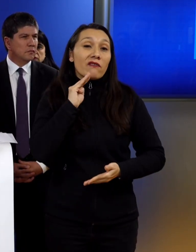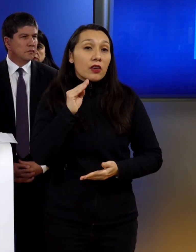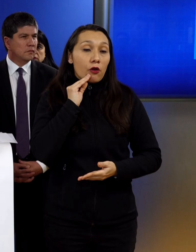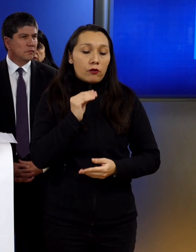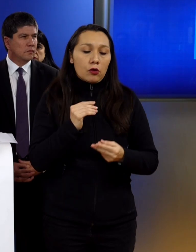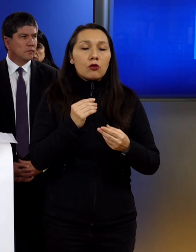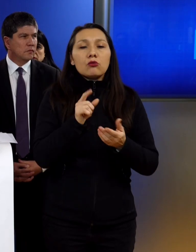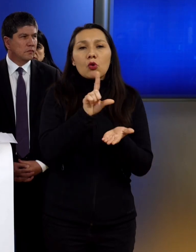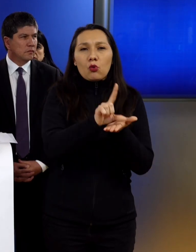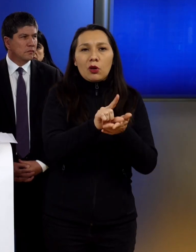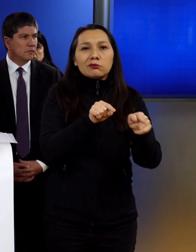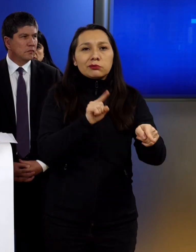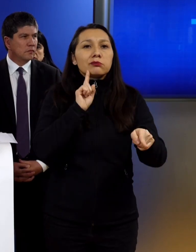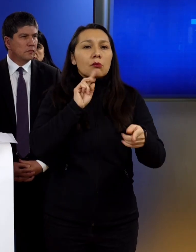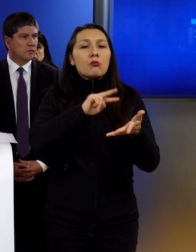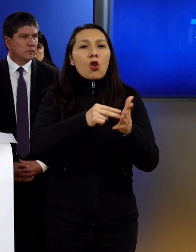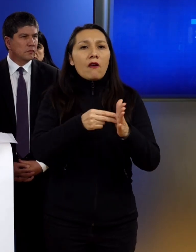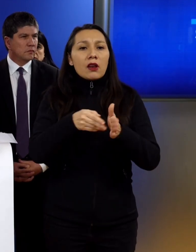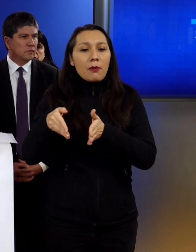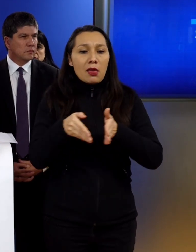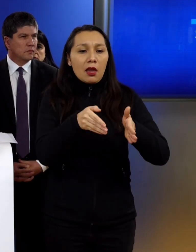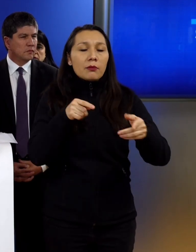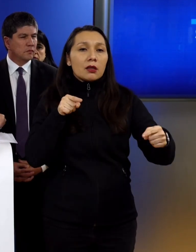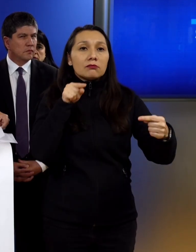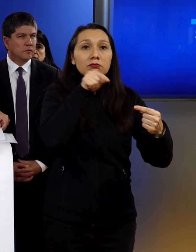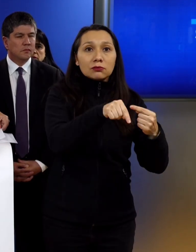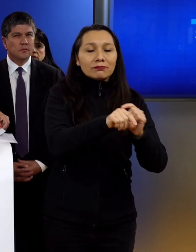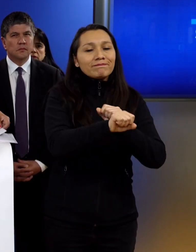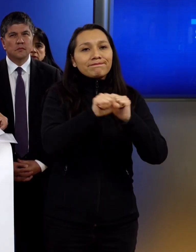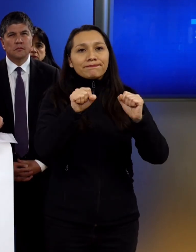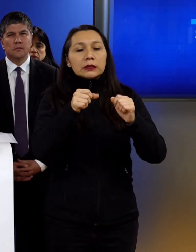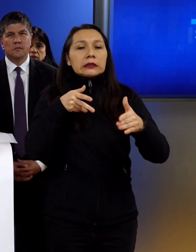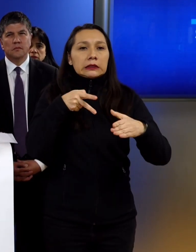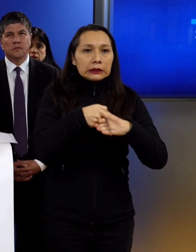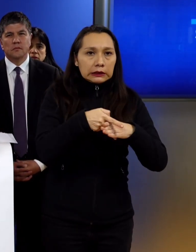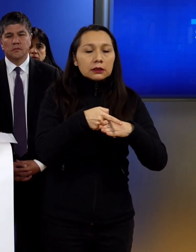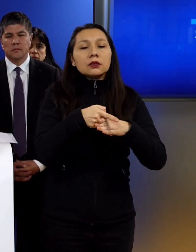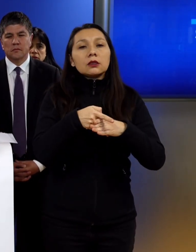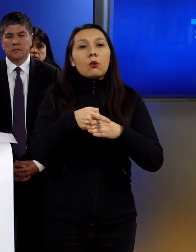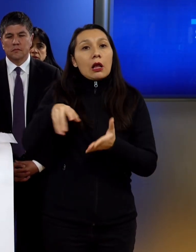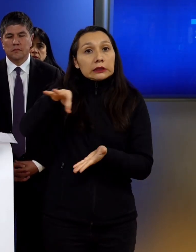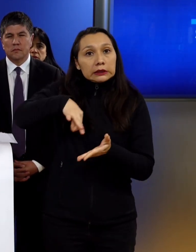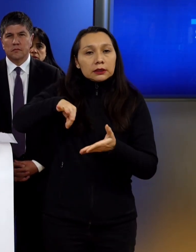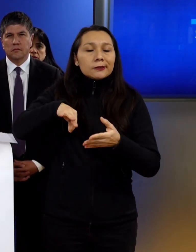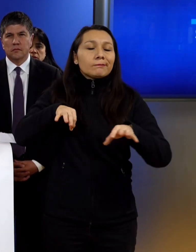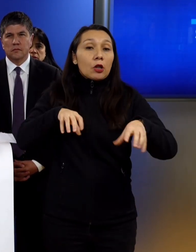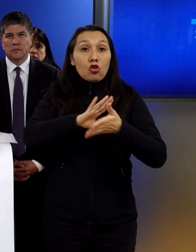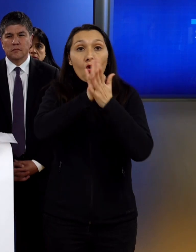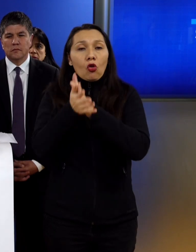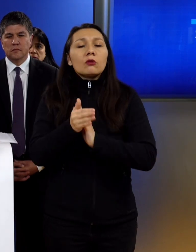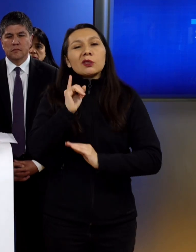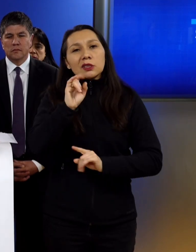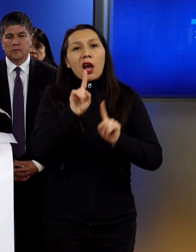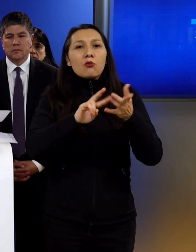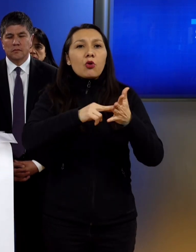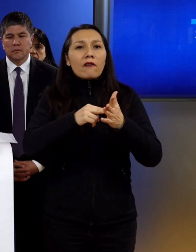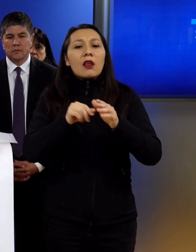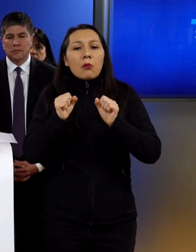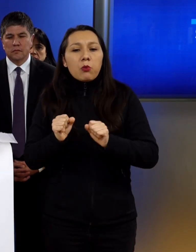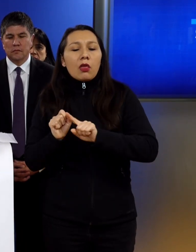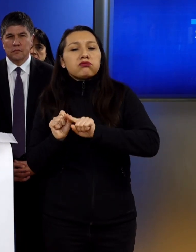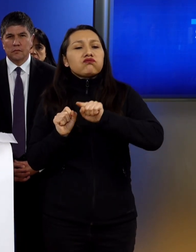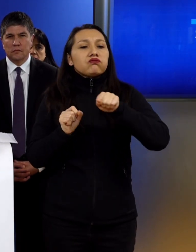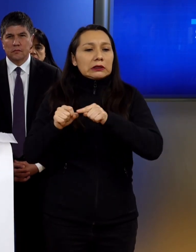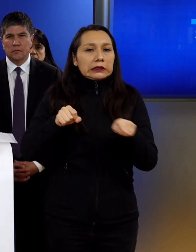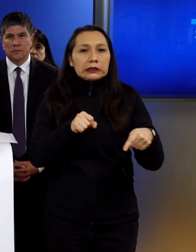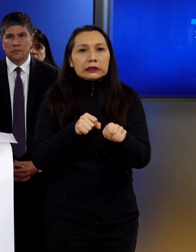Biobío que presentan problemas de conectividad, por lo tanto algunos problemas de aislamiento, no total, pero sí algunos problemas de